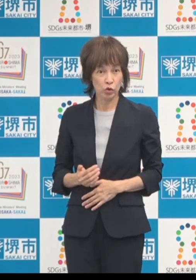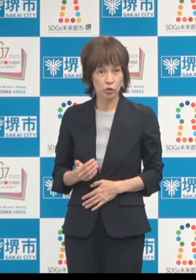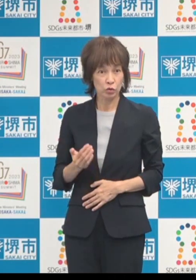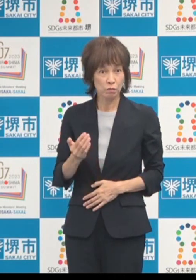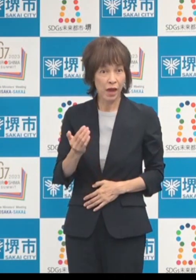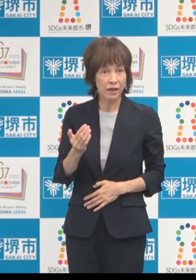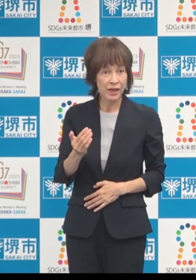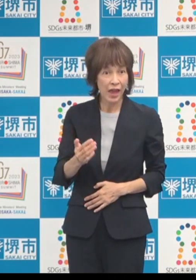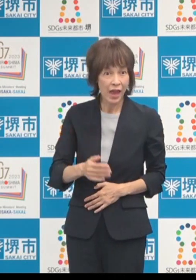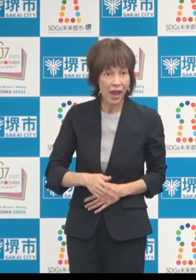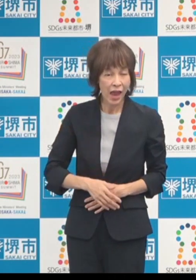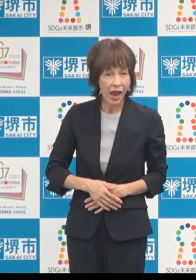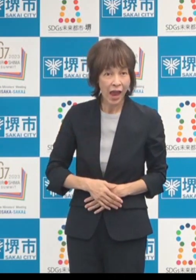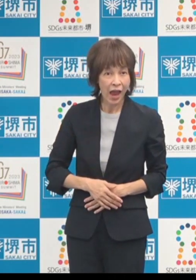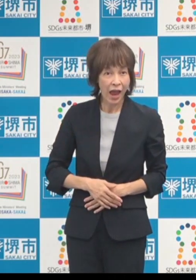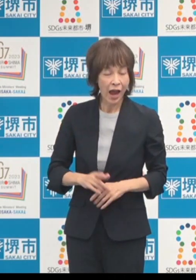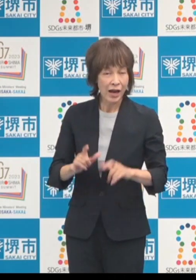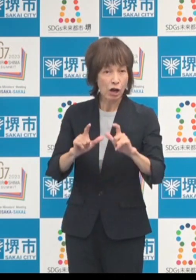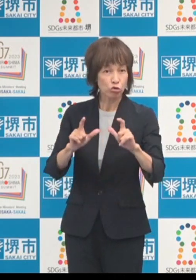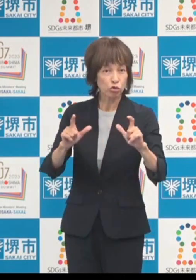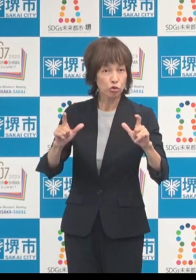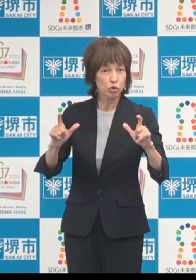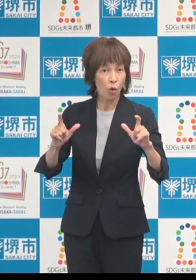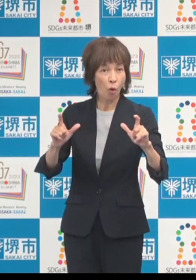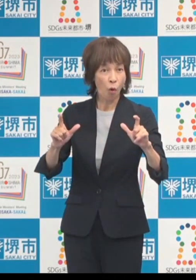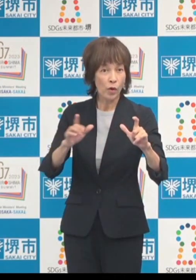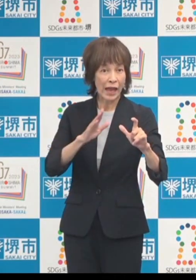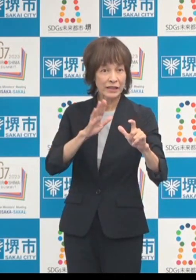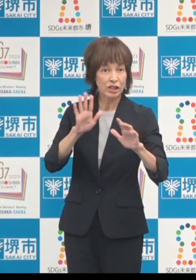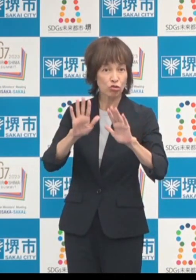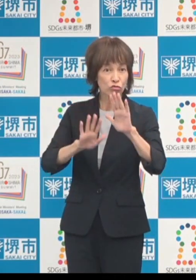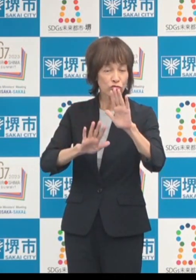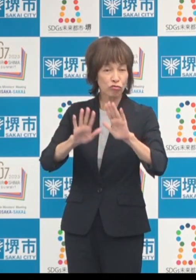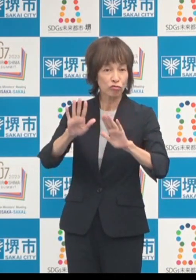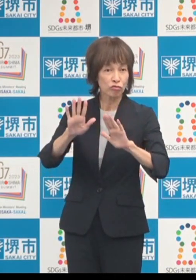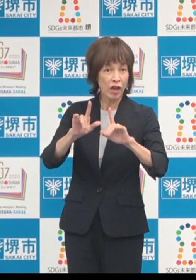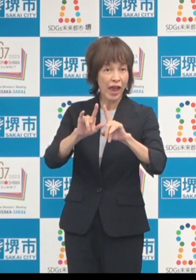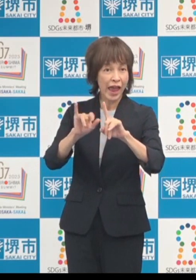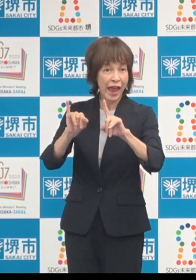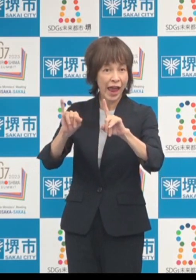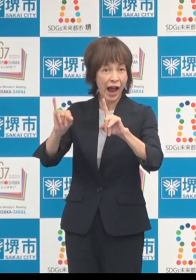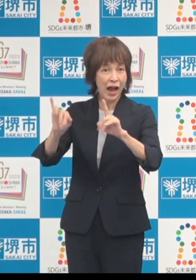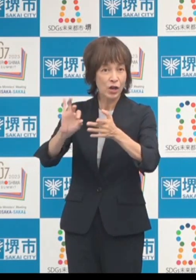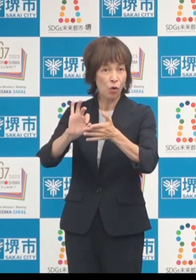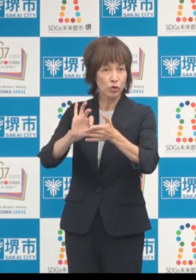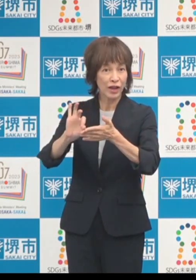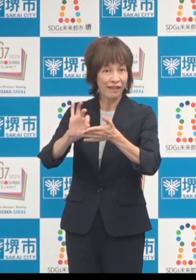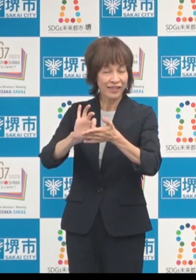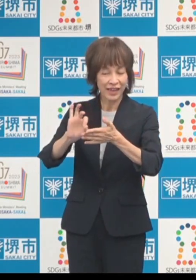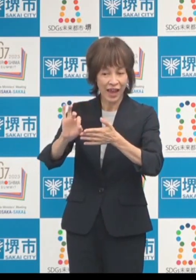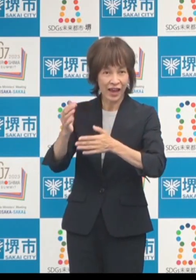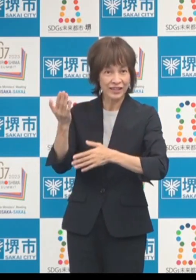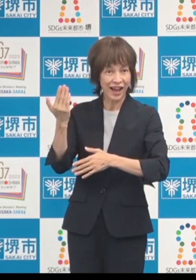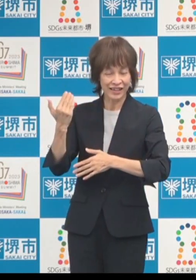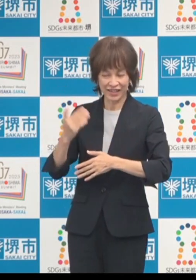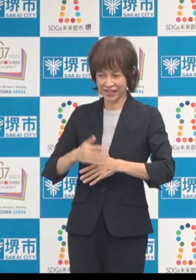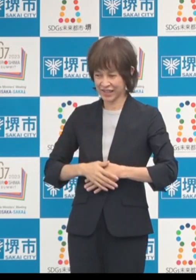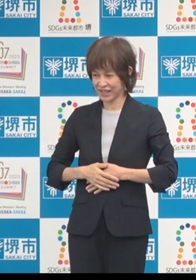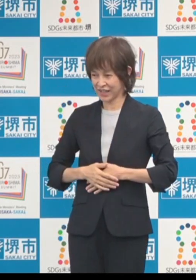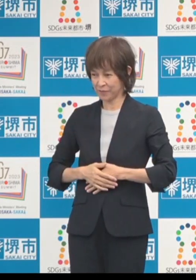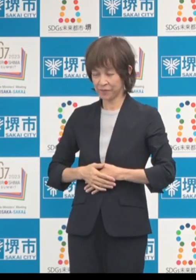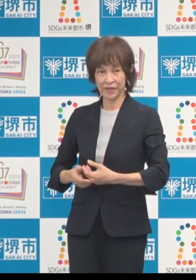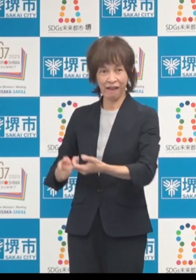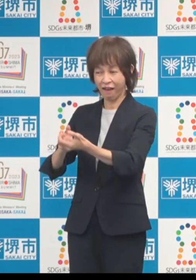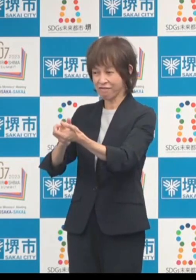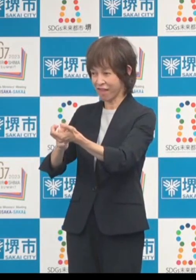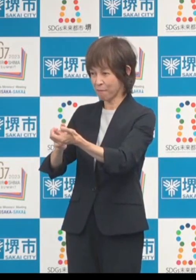拡張現実みたいなAR の技術を使って、多分そのさっき言った堺鉄砲館って実物